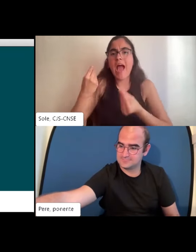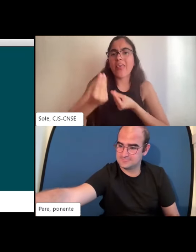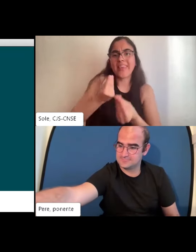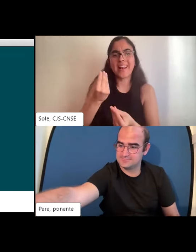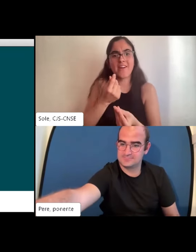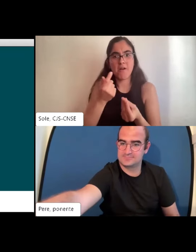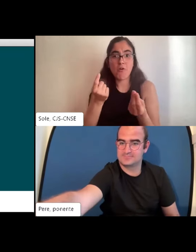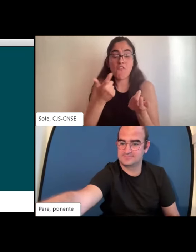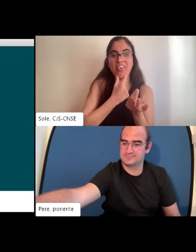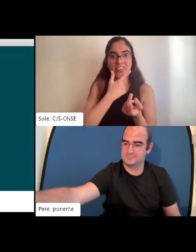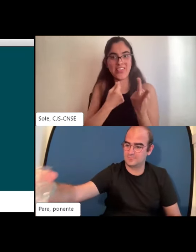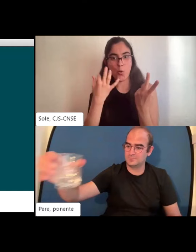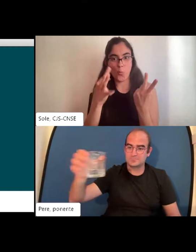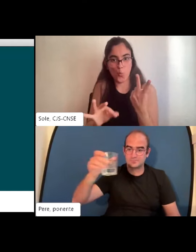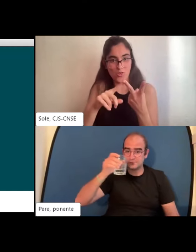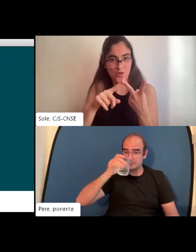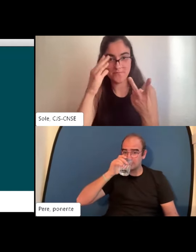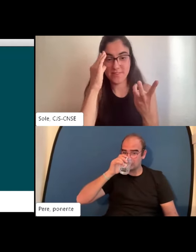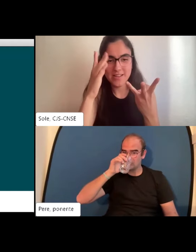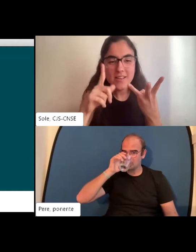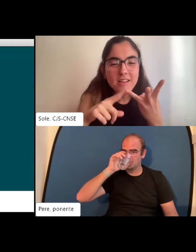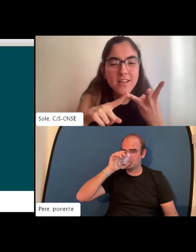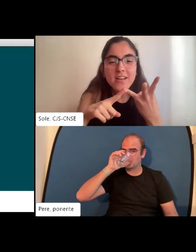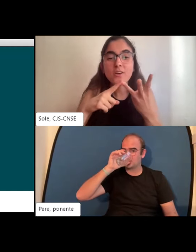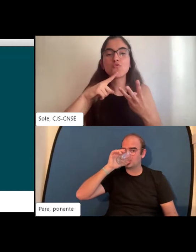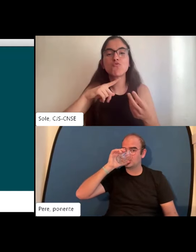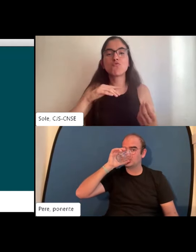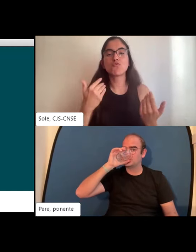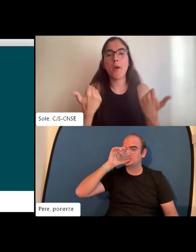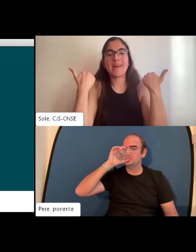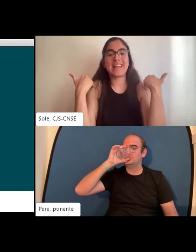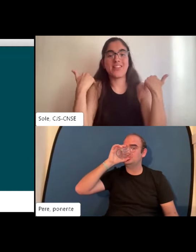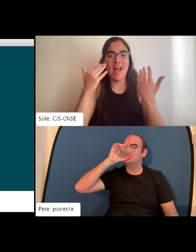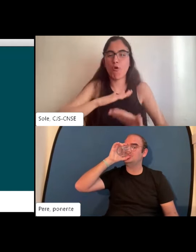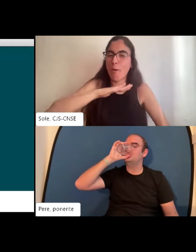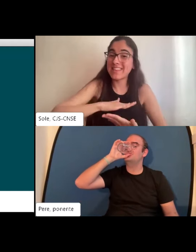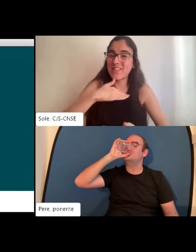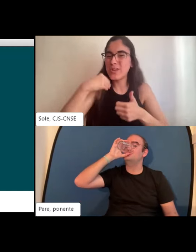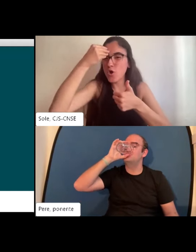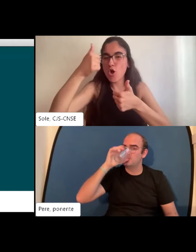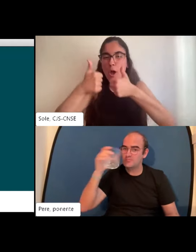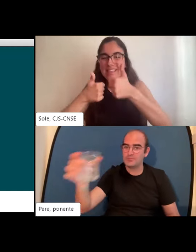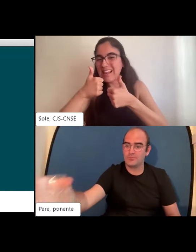es el trabajo que desempeño me da nuevas habilidades para otros ámbitos. Y